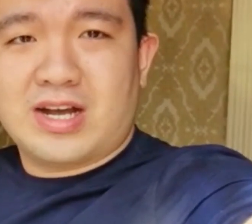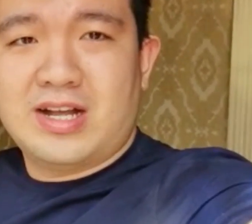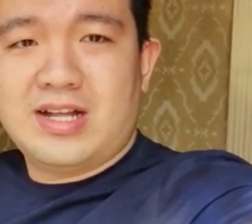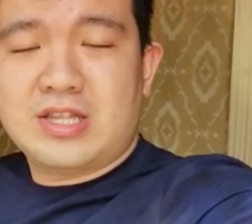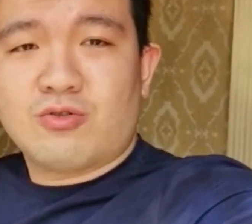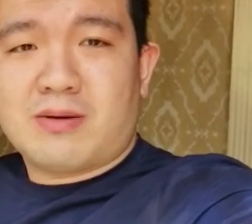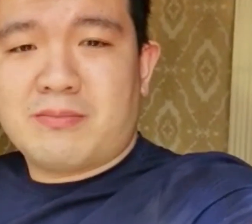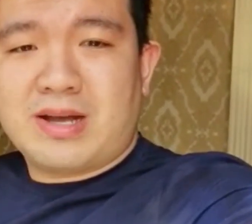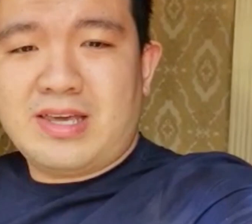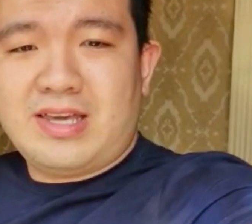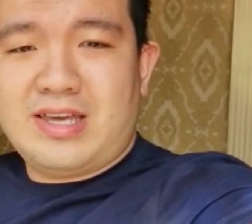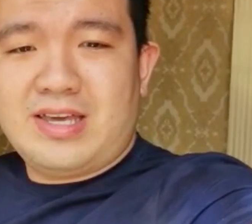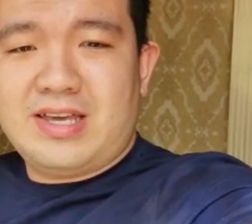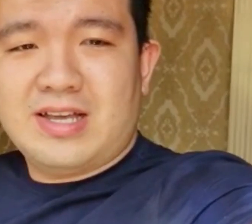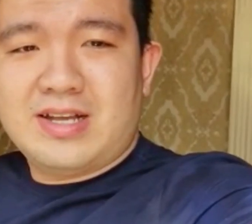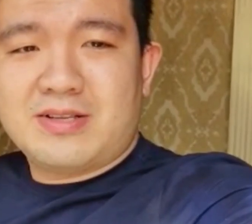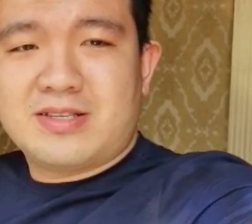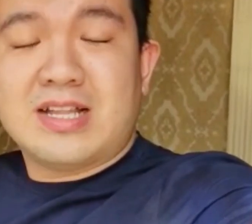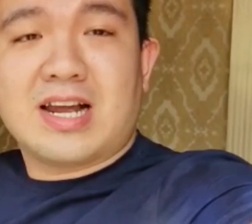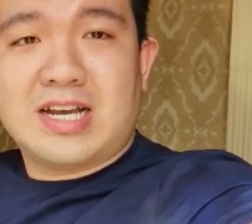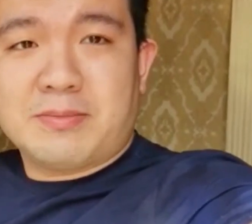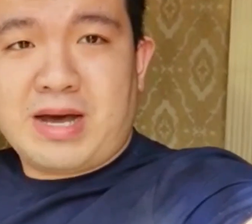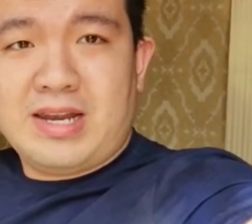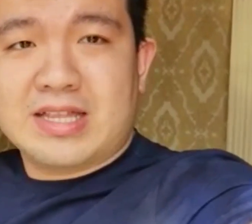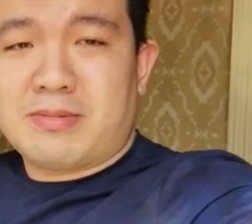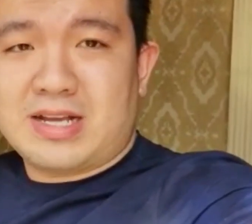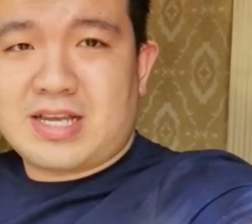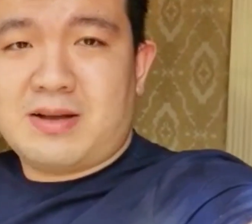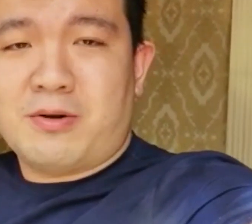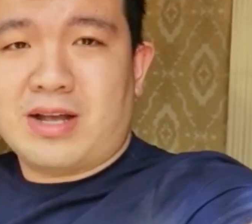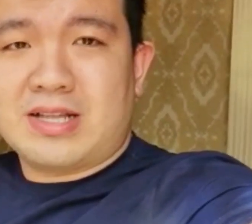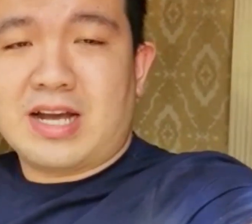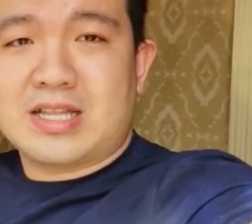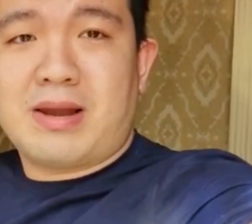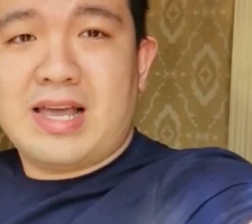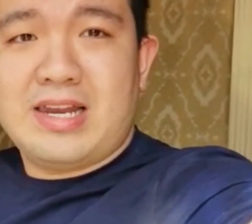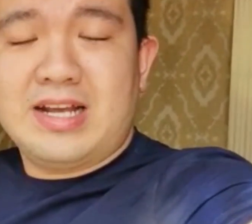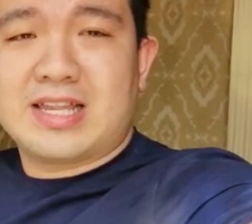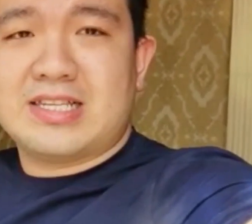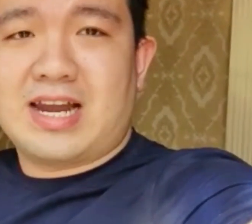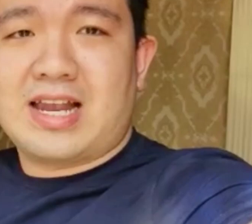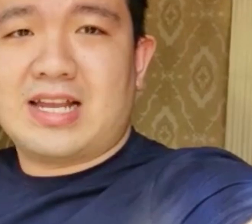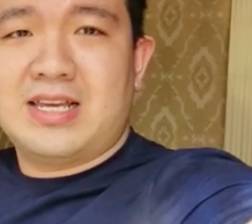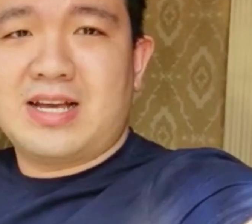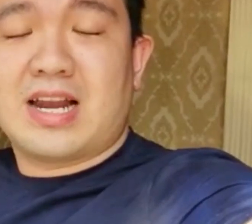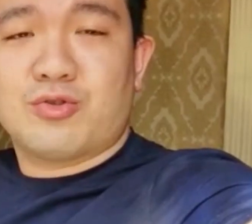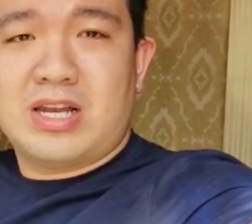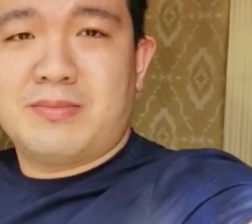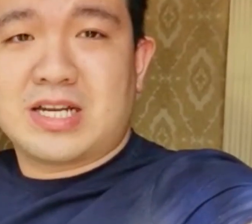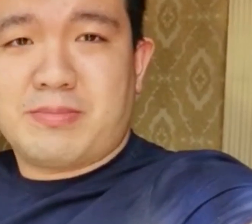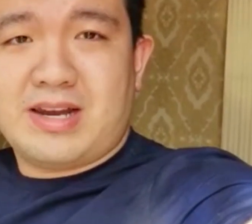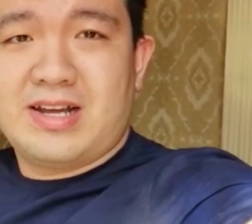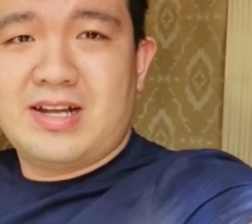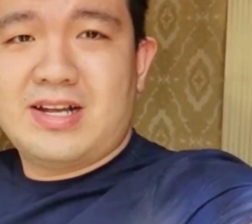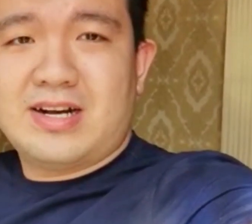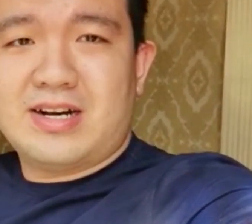juga. Terutama bagi generasi ke depan, kita merasa bahwa ketika kita melayani generasi anak-anak Tuhan di